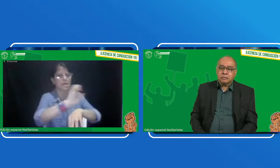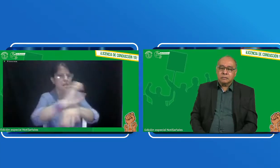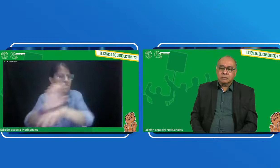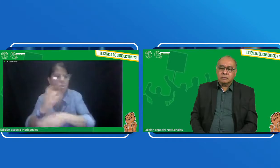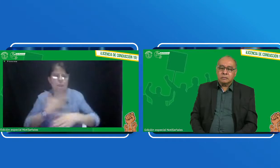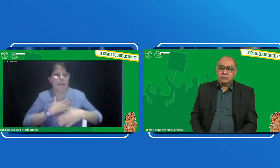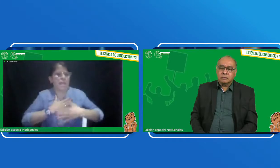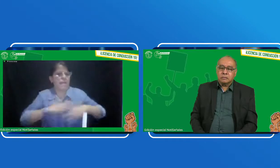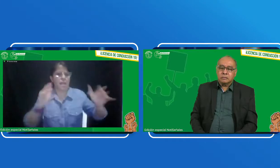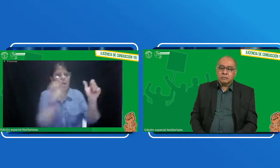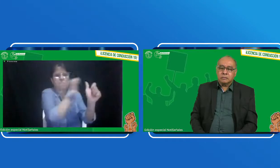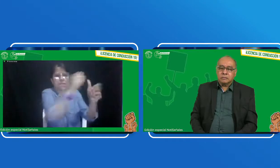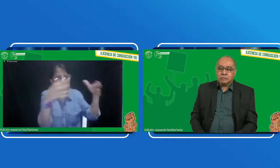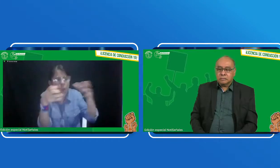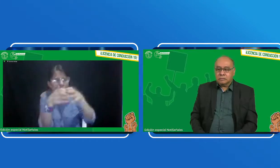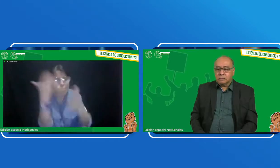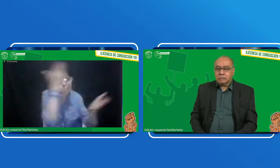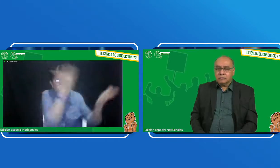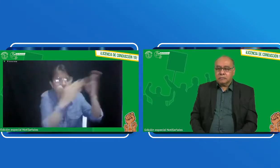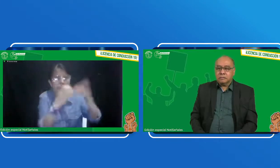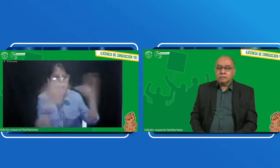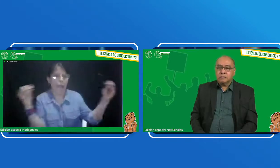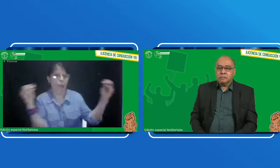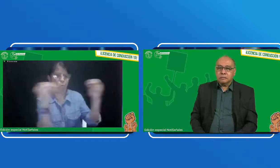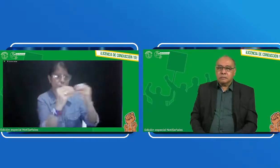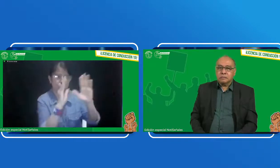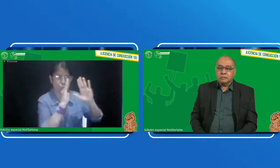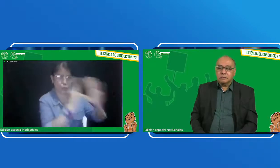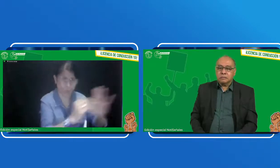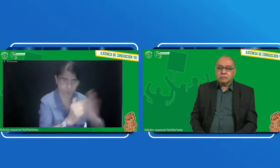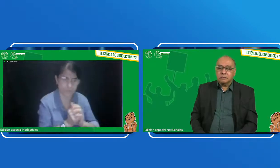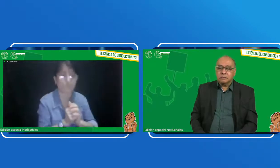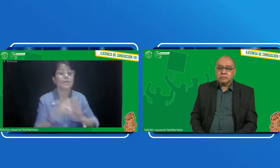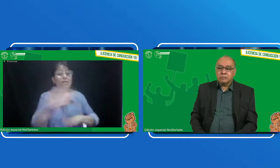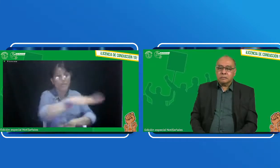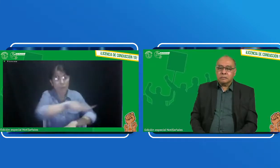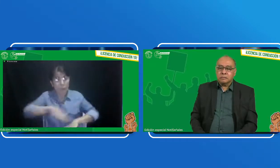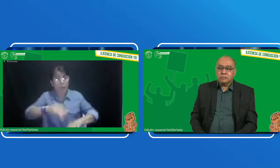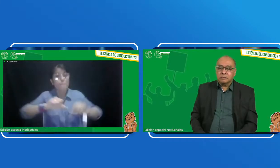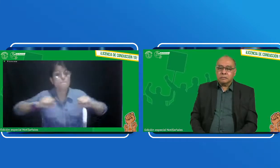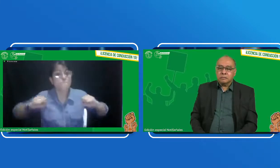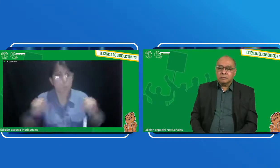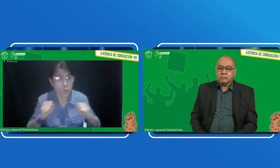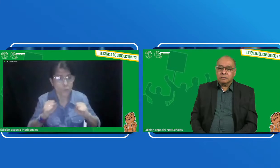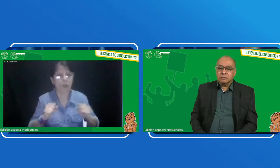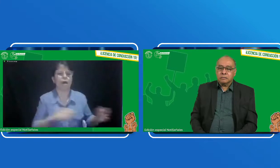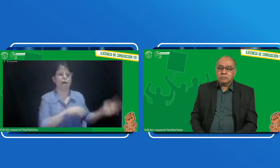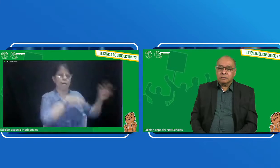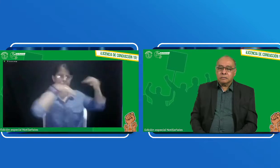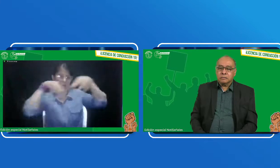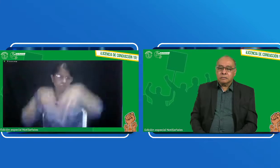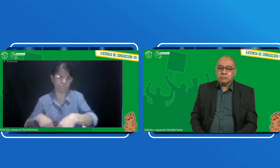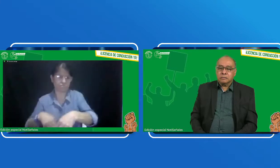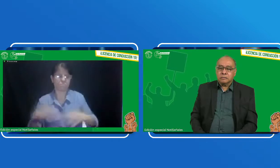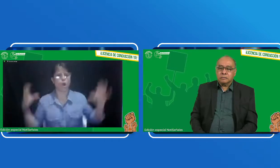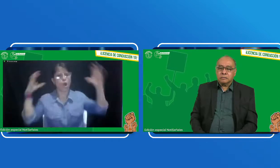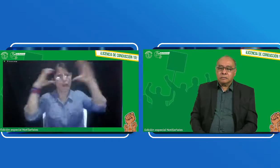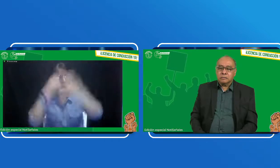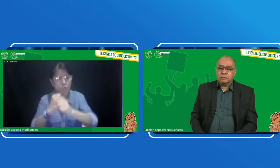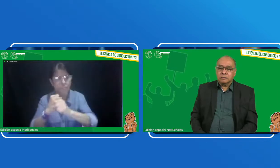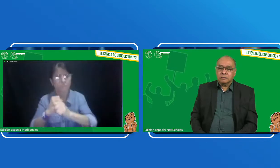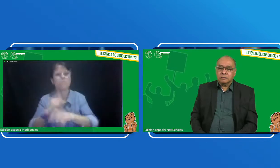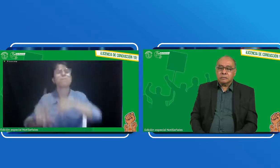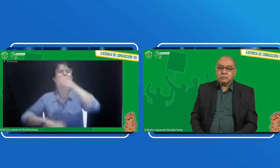su responsabilidad acordar si quieren pensarse quedarse en el espacio. Ya